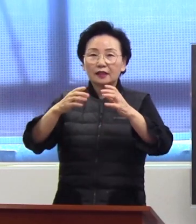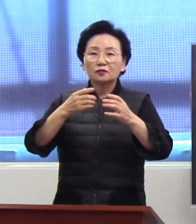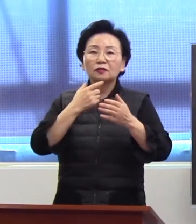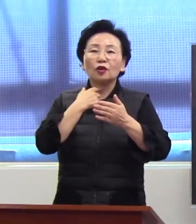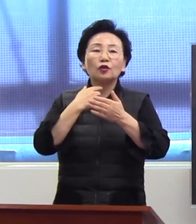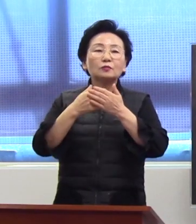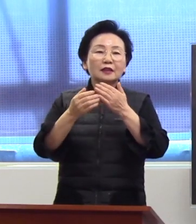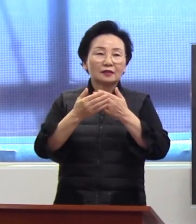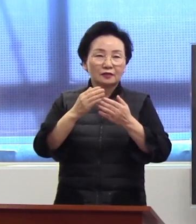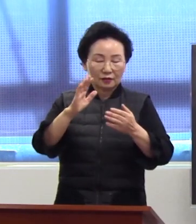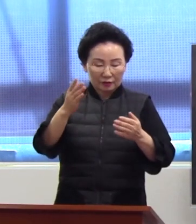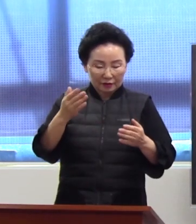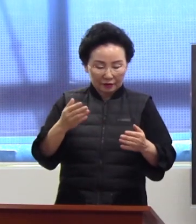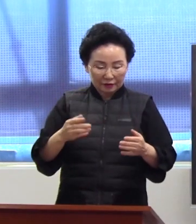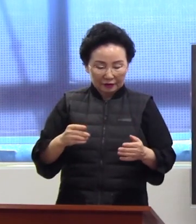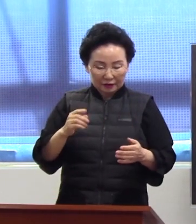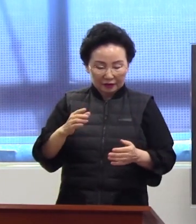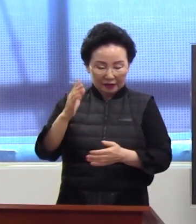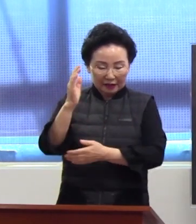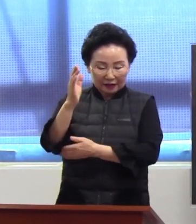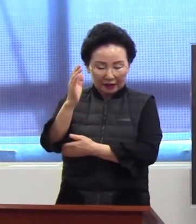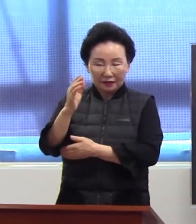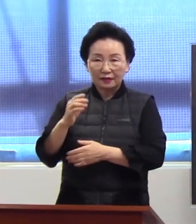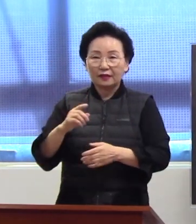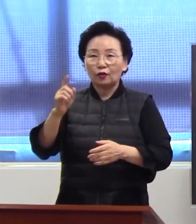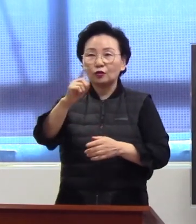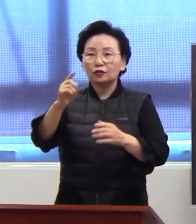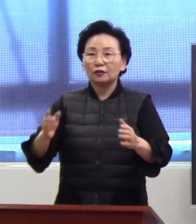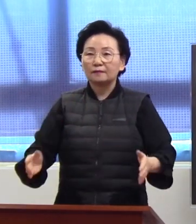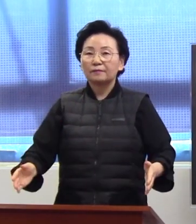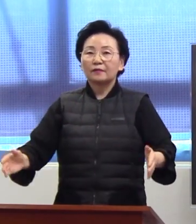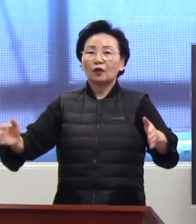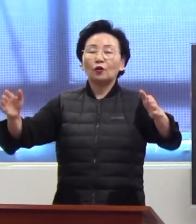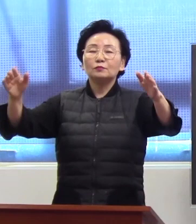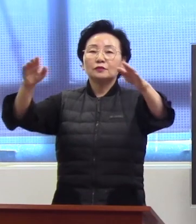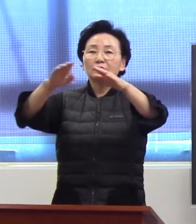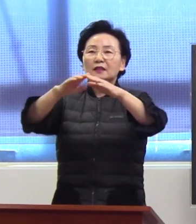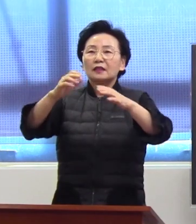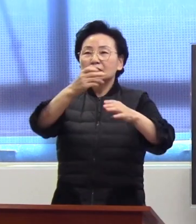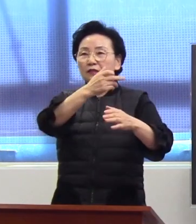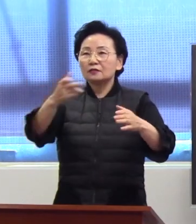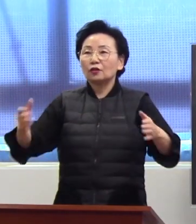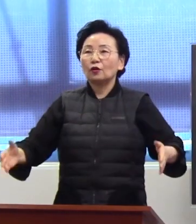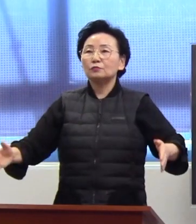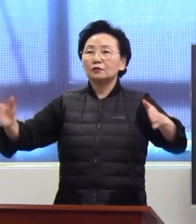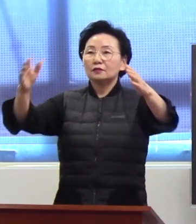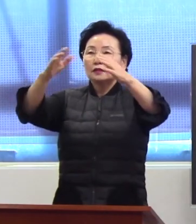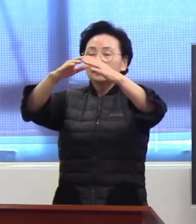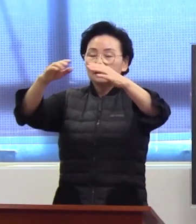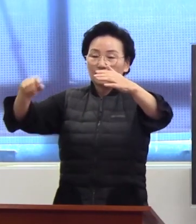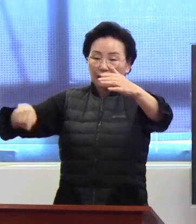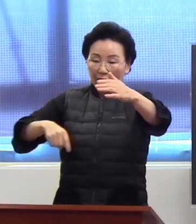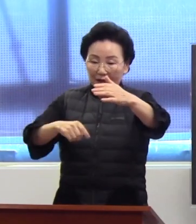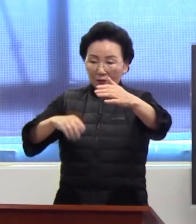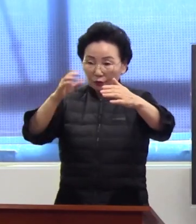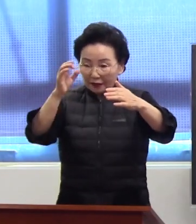세계를 경험을 하게 된 거예요. 그 얘기를 하는데 어떤 큰 건물 그 안에